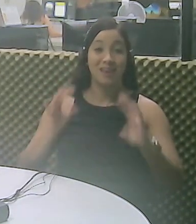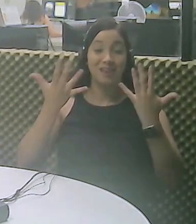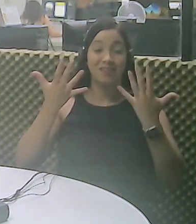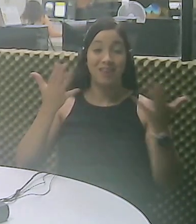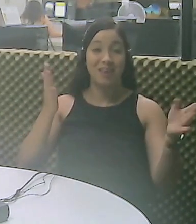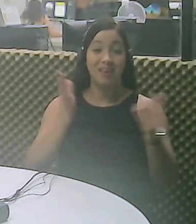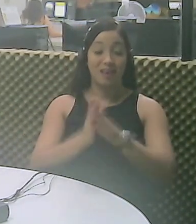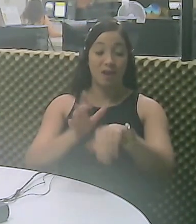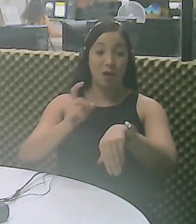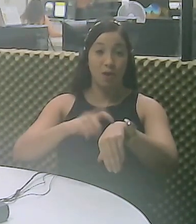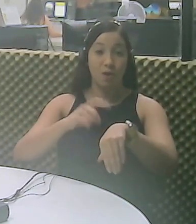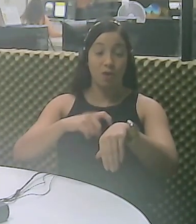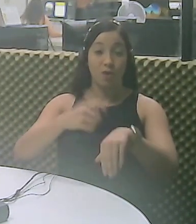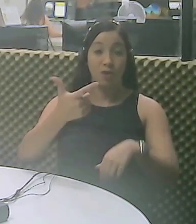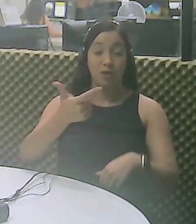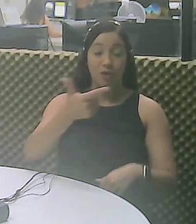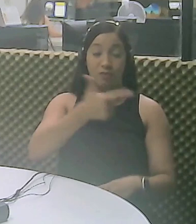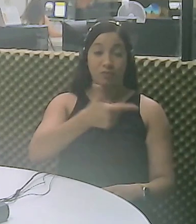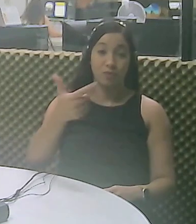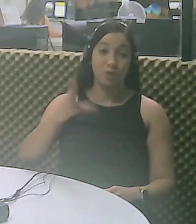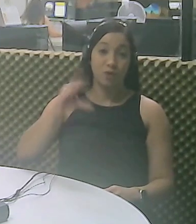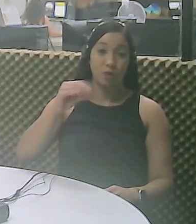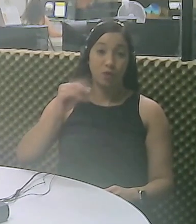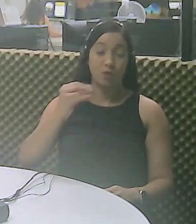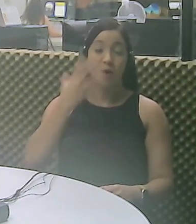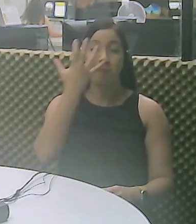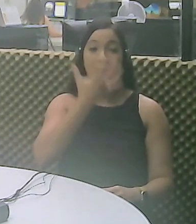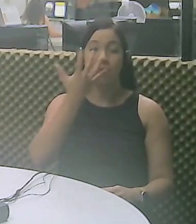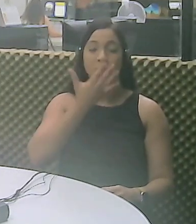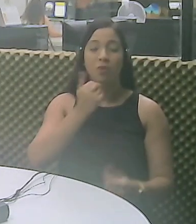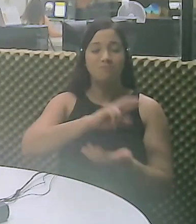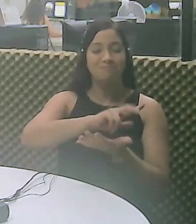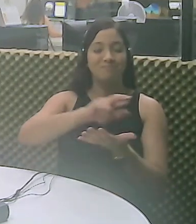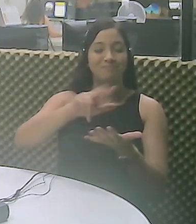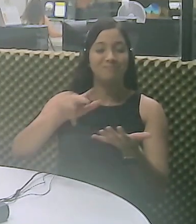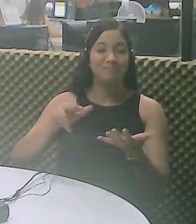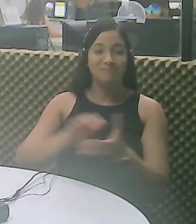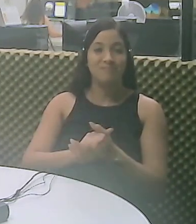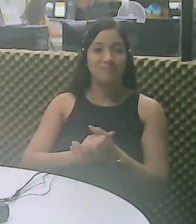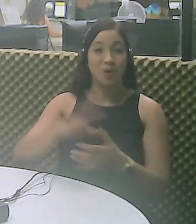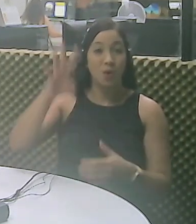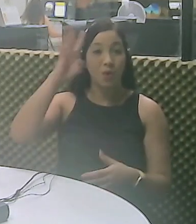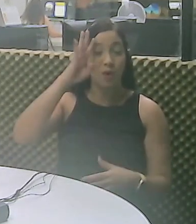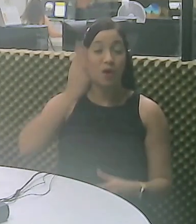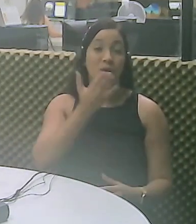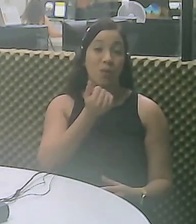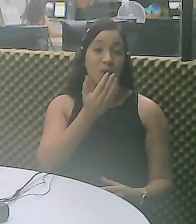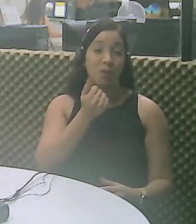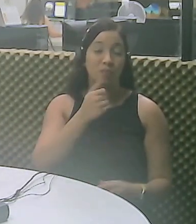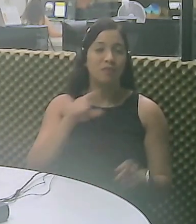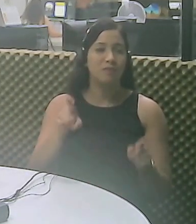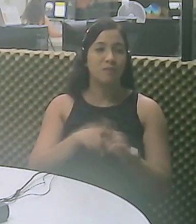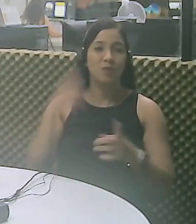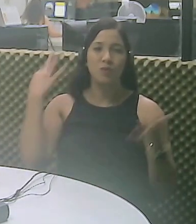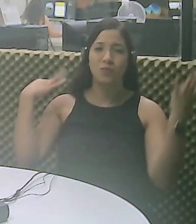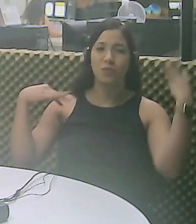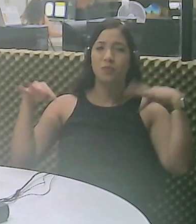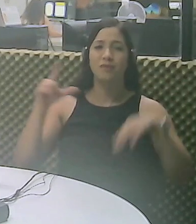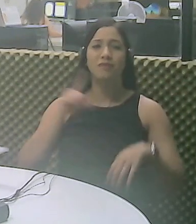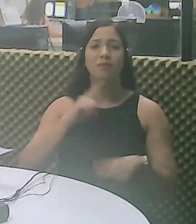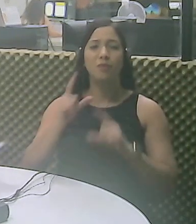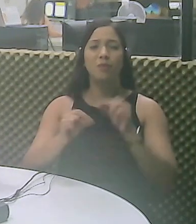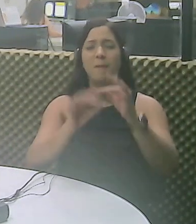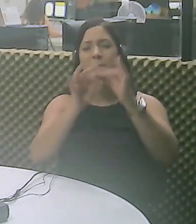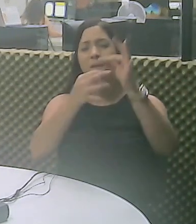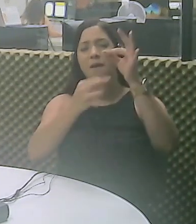até às 10 da noite com atrações musicais e cardápio variado. Além da Quarta Gastronômica, a Maratona do Turismo conta com uma